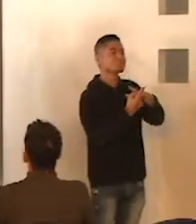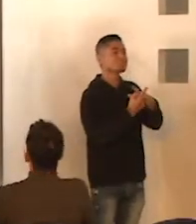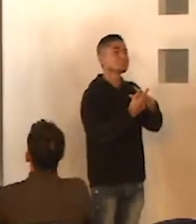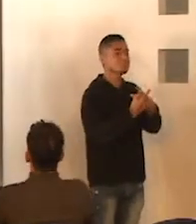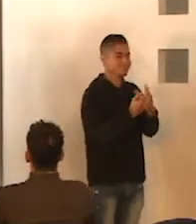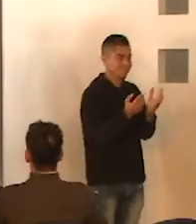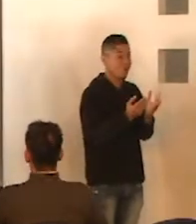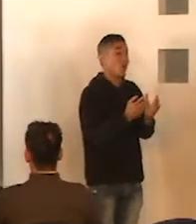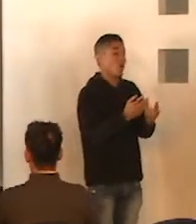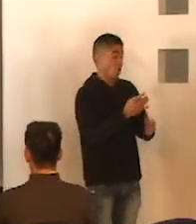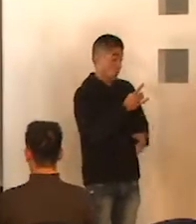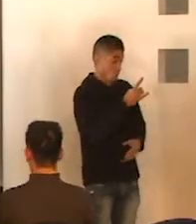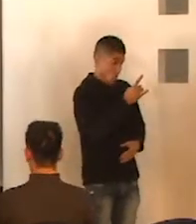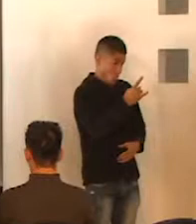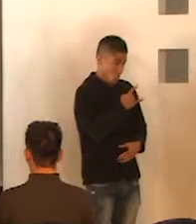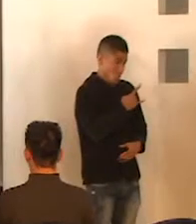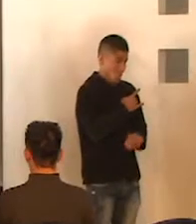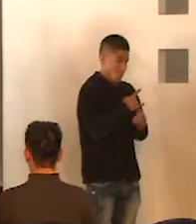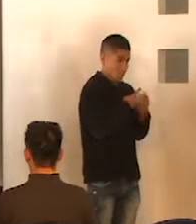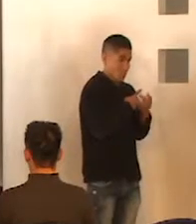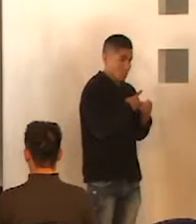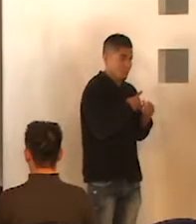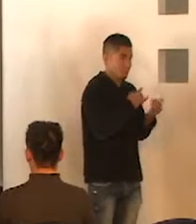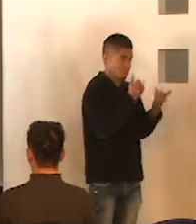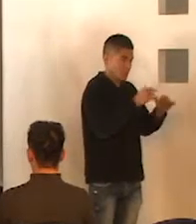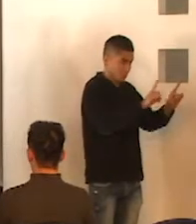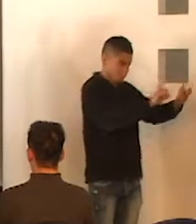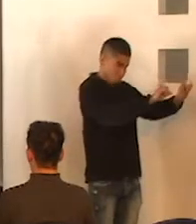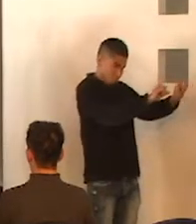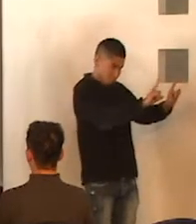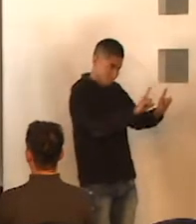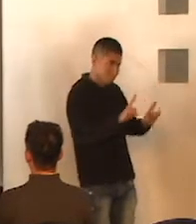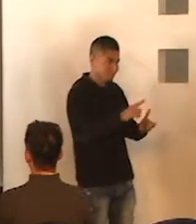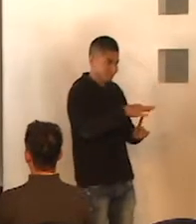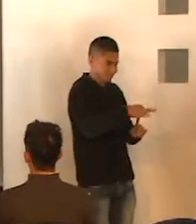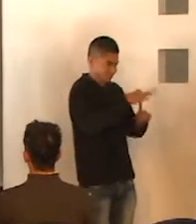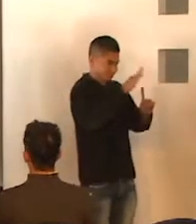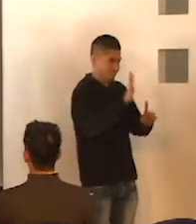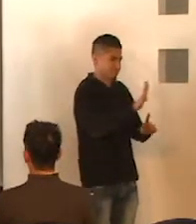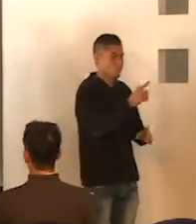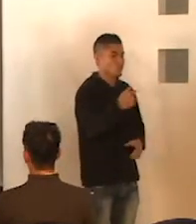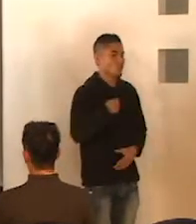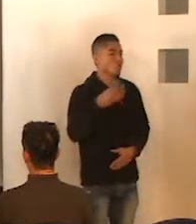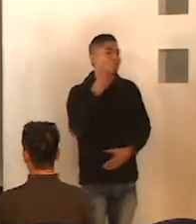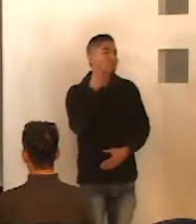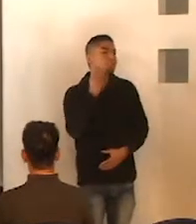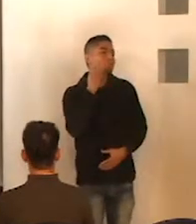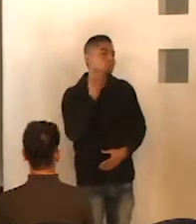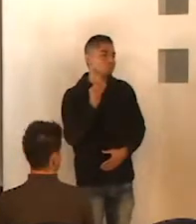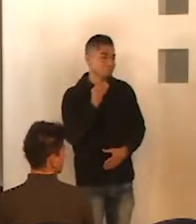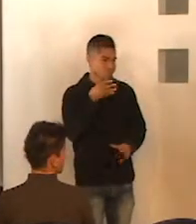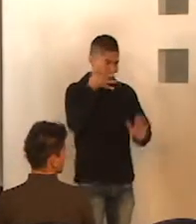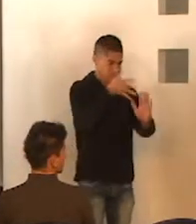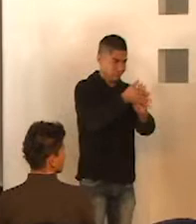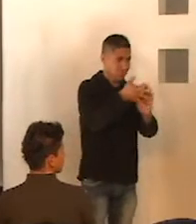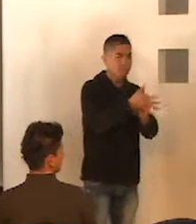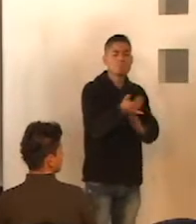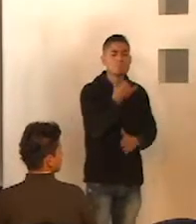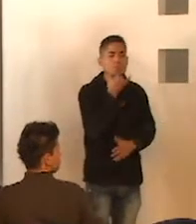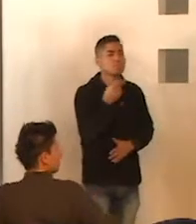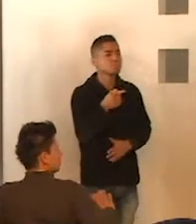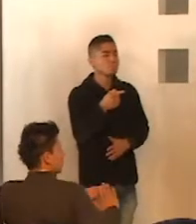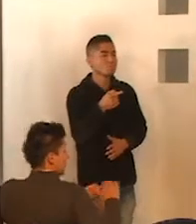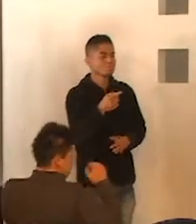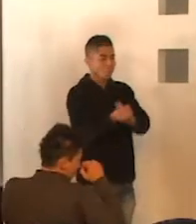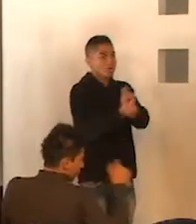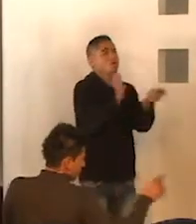de haber sido egresada de la Universidad de la Concentración. Y la experiencia básicamente radica en un cambio profundo de actitud que